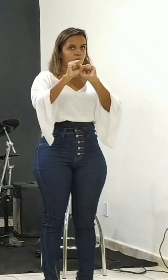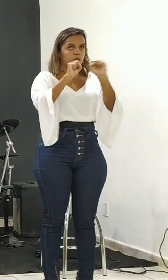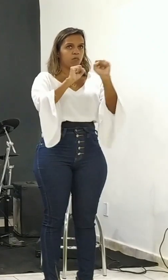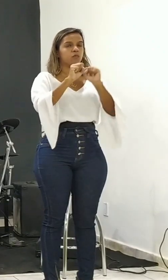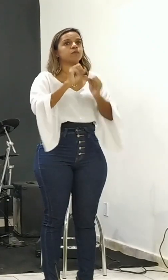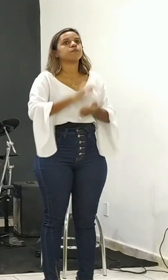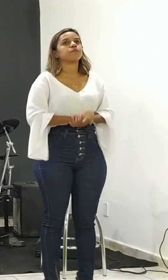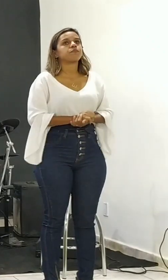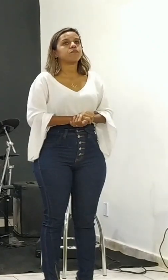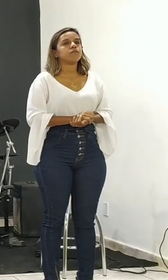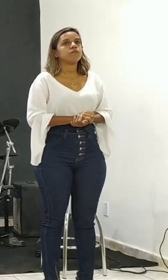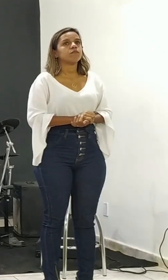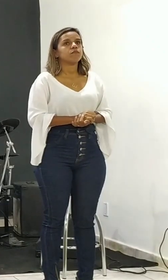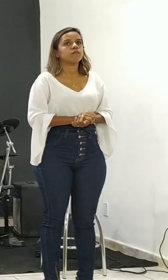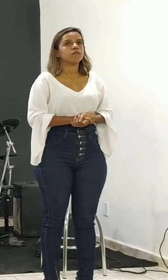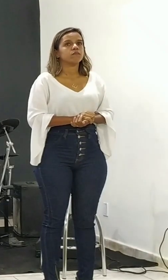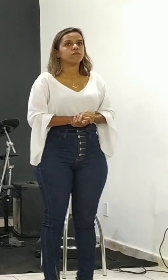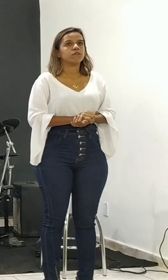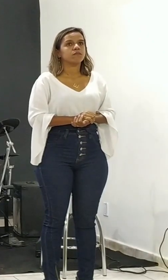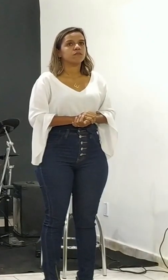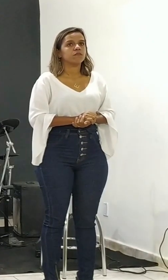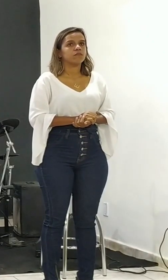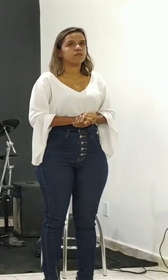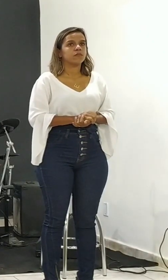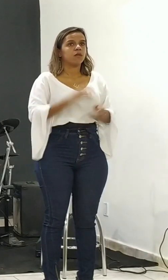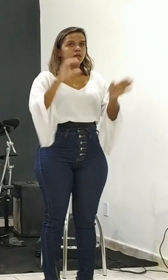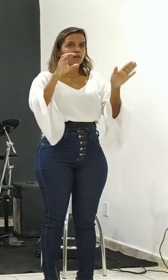133, versículo 1.